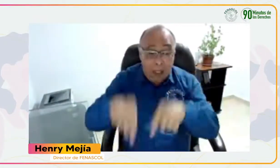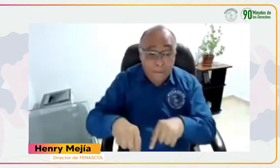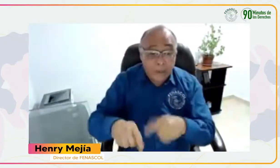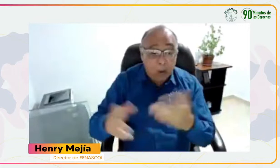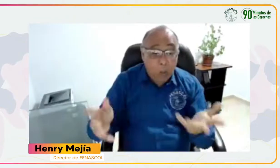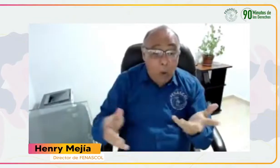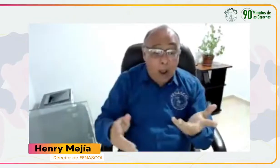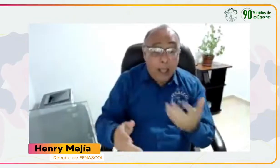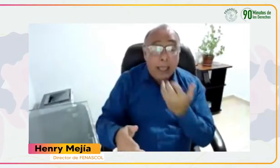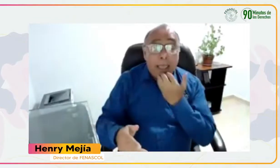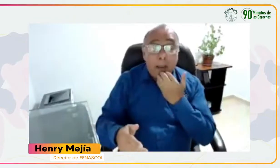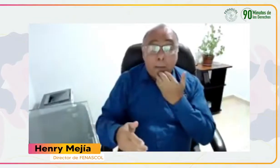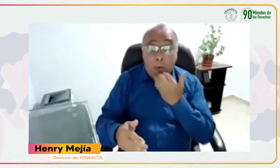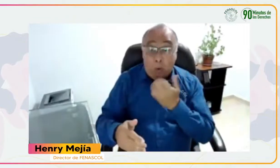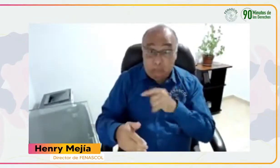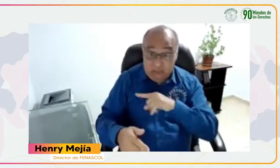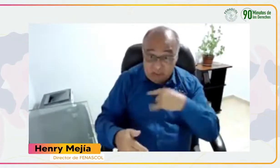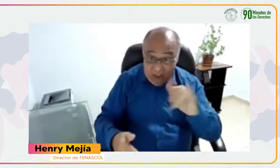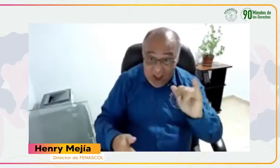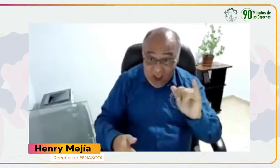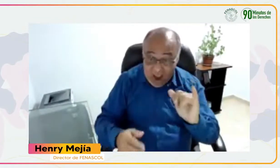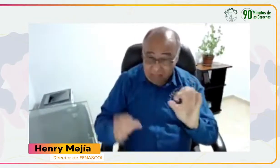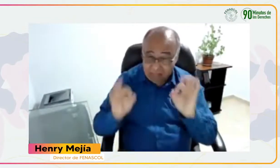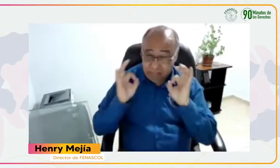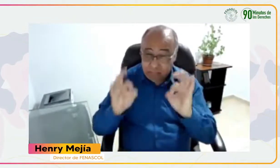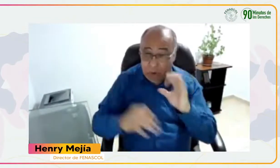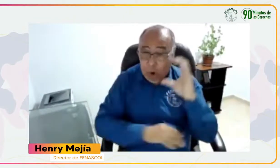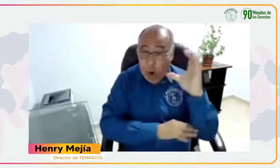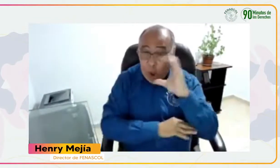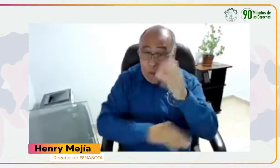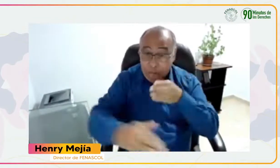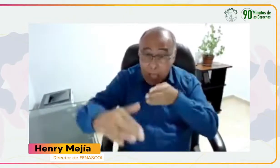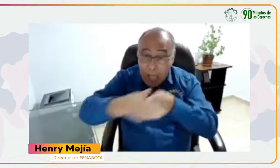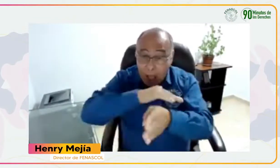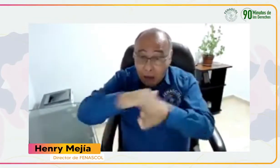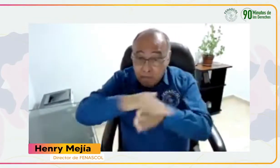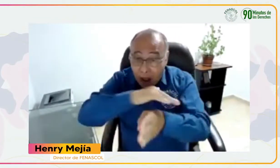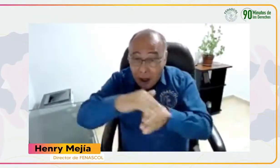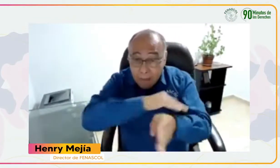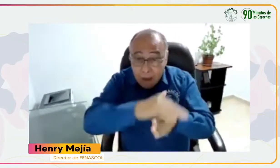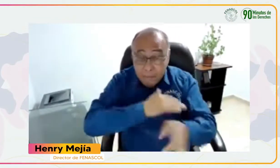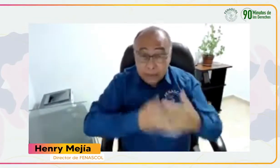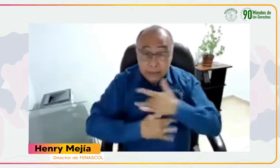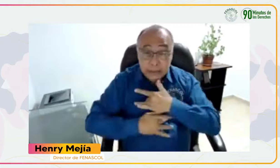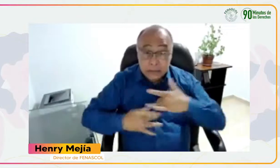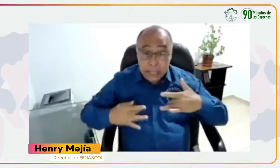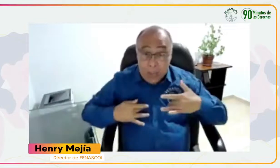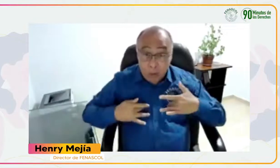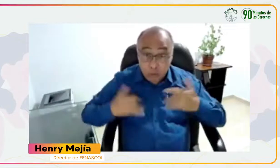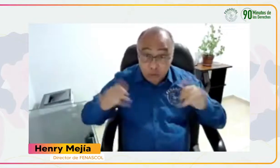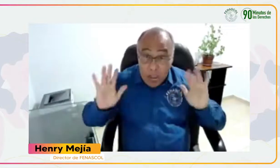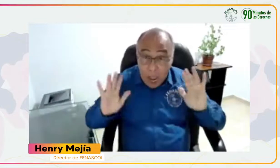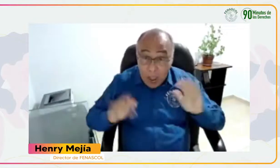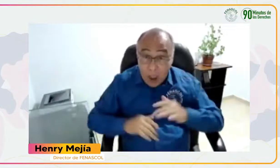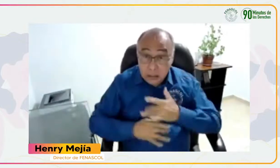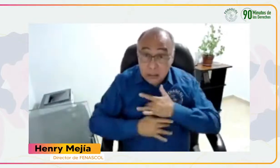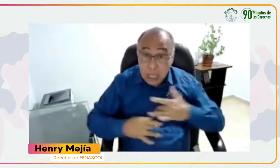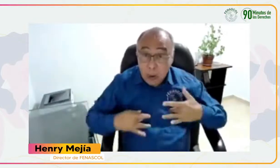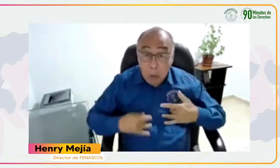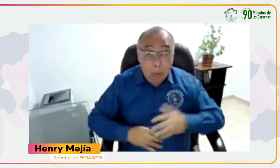y eso es lo que queremos hacer frente a este derecho al trabajo. Sabemos que en Colombia no podemos hablar de acceso